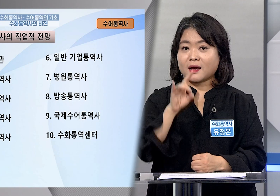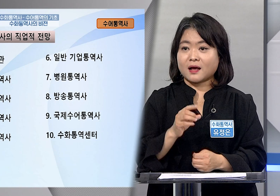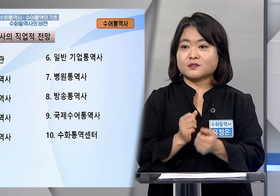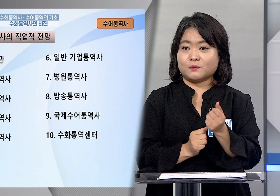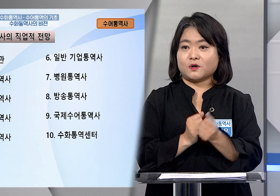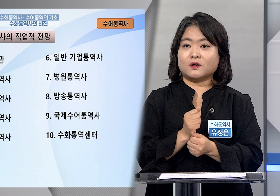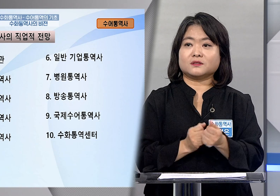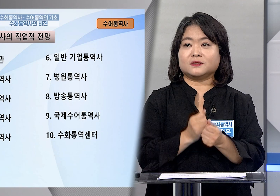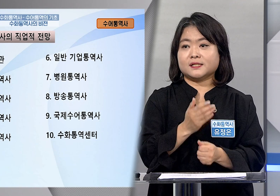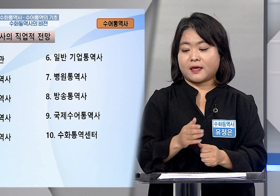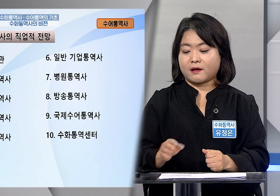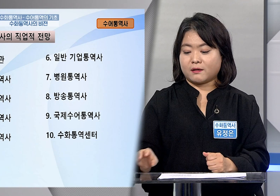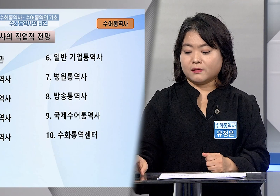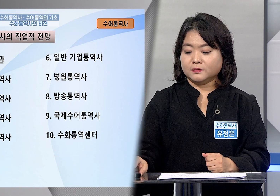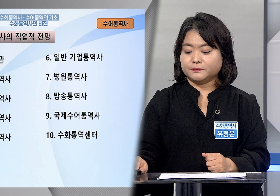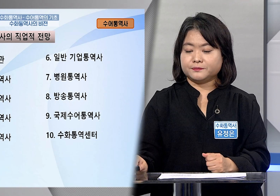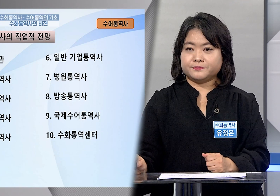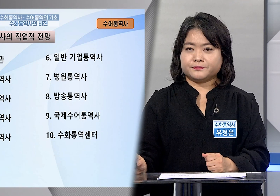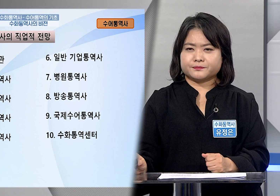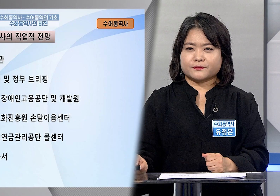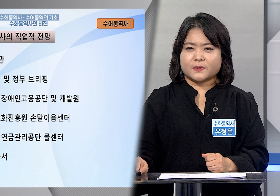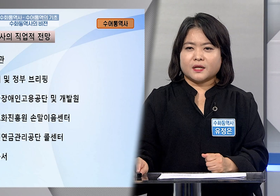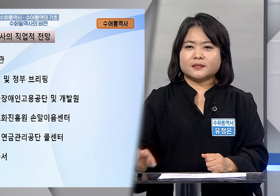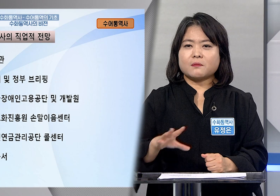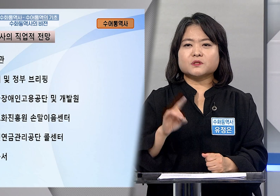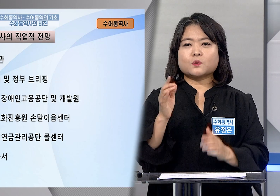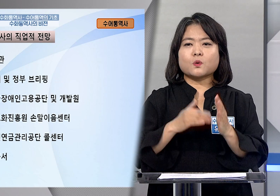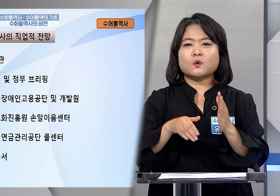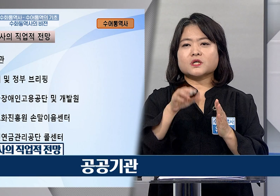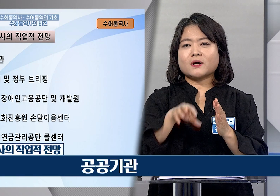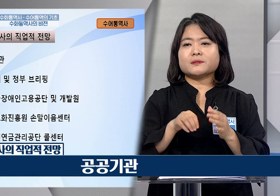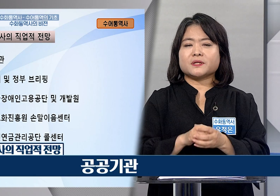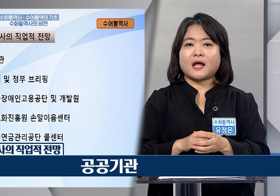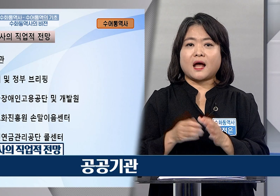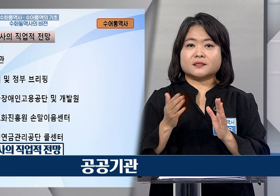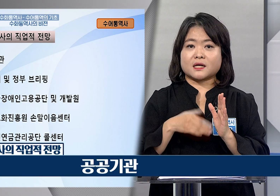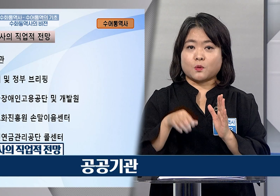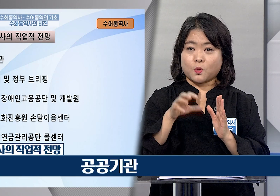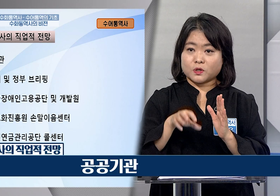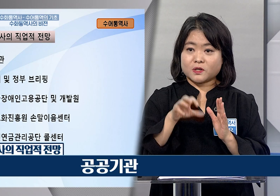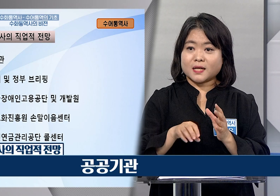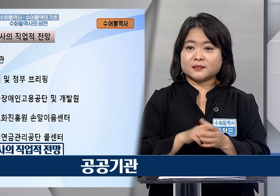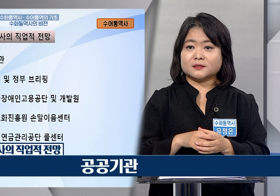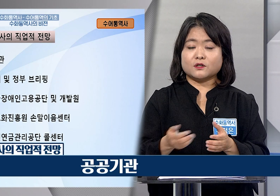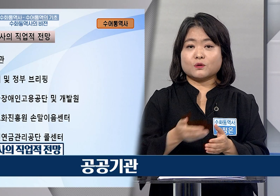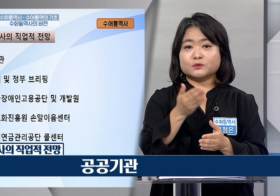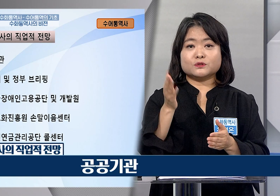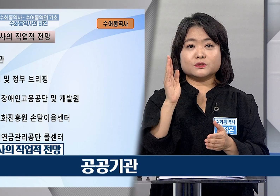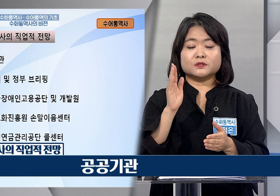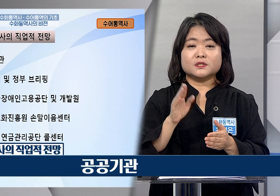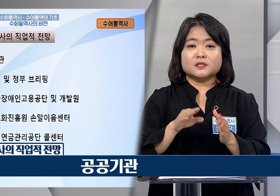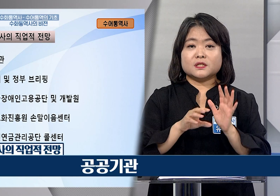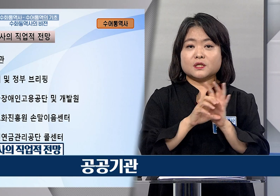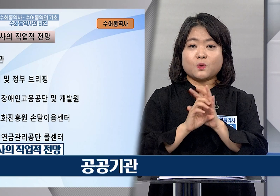하나하나 설명드릴게요. 일단 먼저 공공기관입니다. 자, 공공기관은 여러분들 이